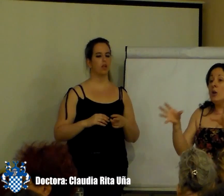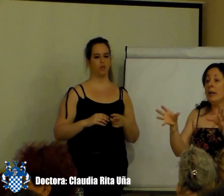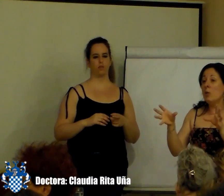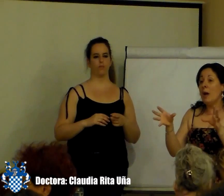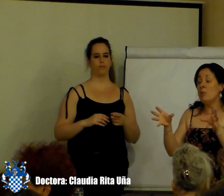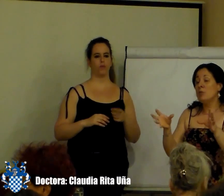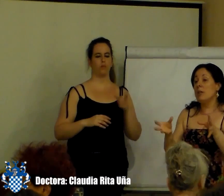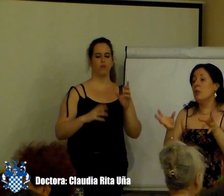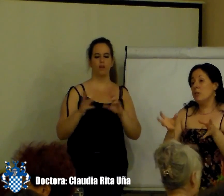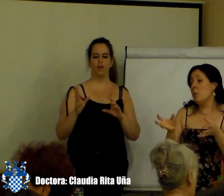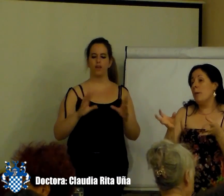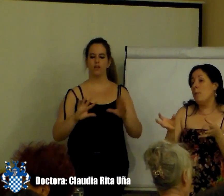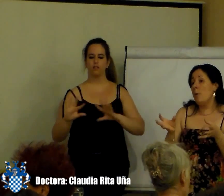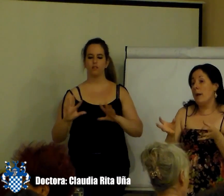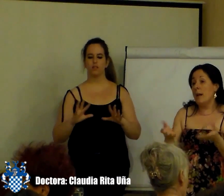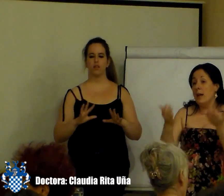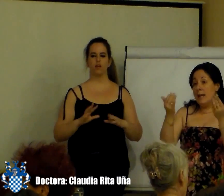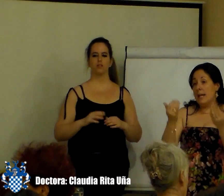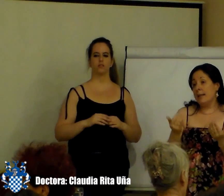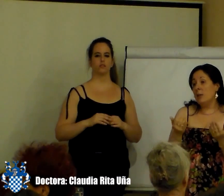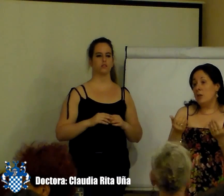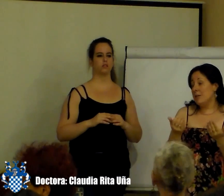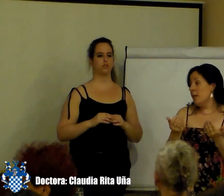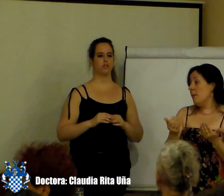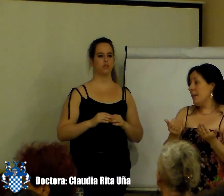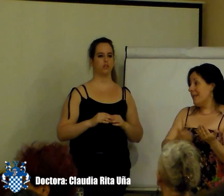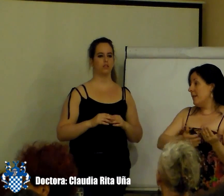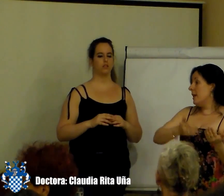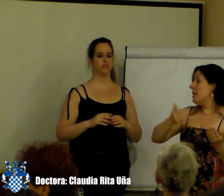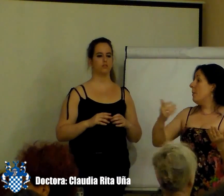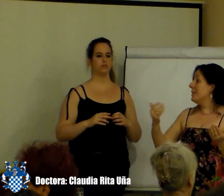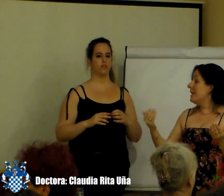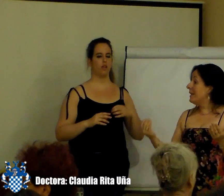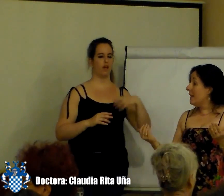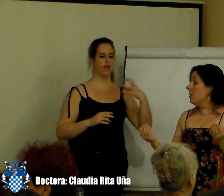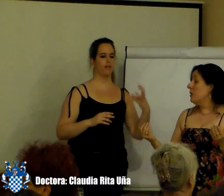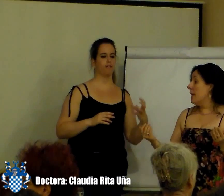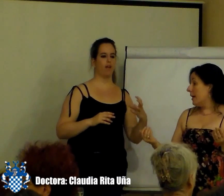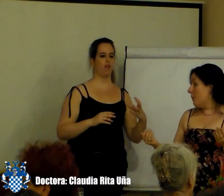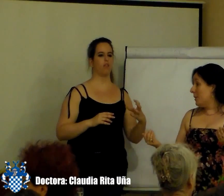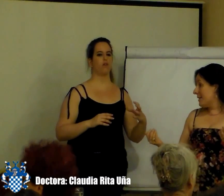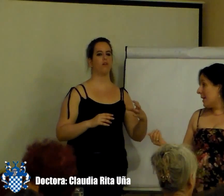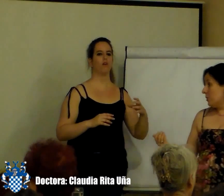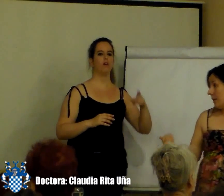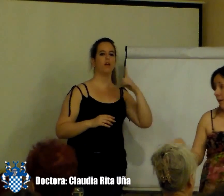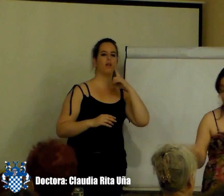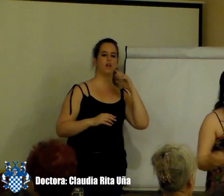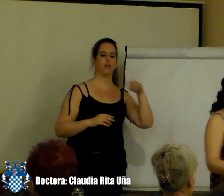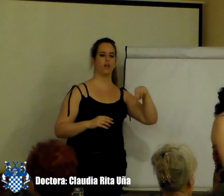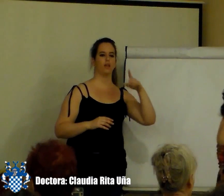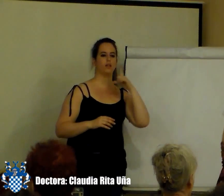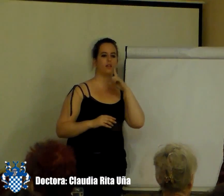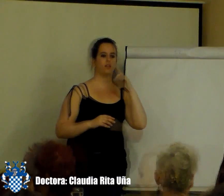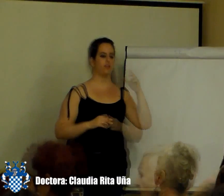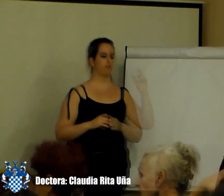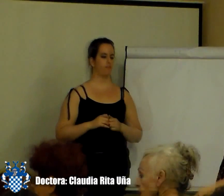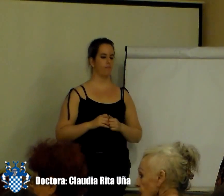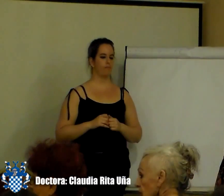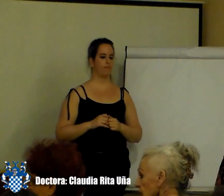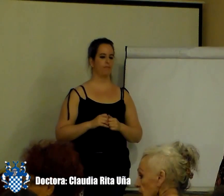y lo graduamos y con eso podemos ver el estado inicial del paciente y después el estado de las respuestas a los tratamientos,